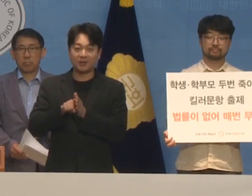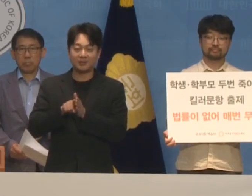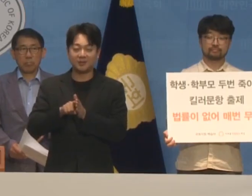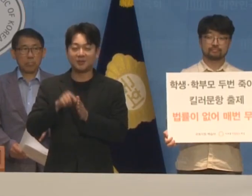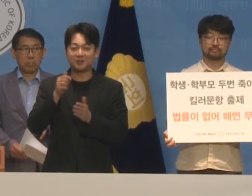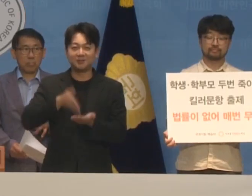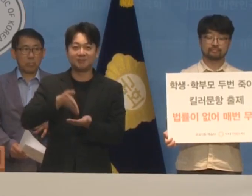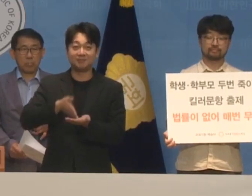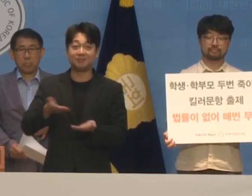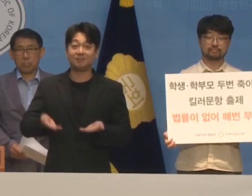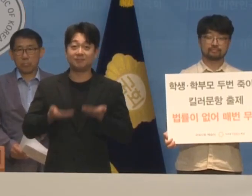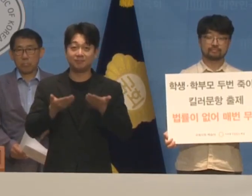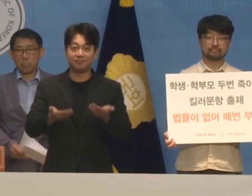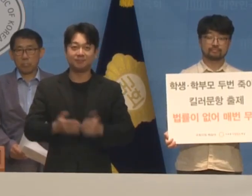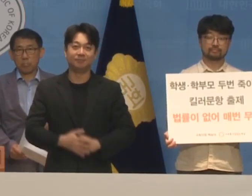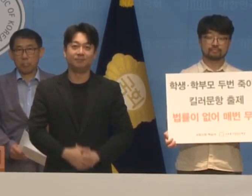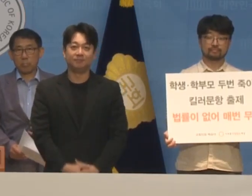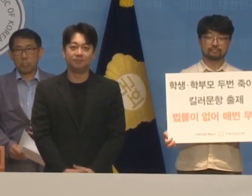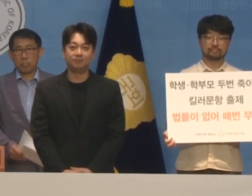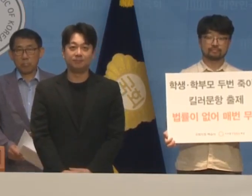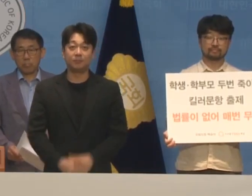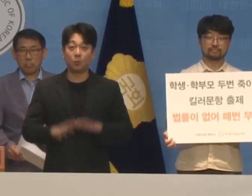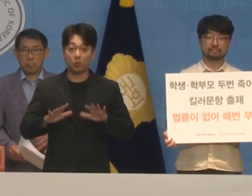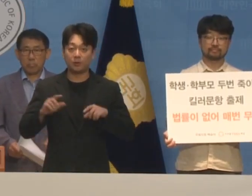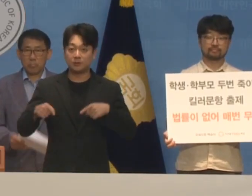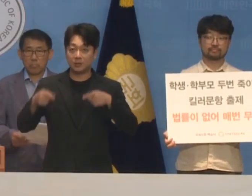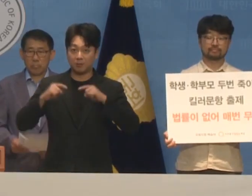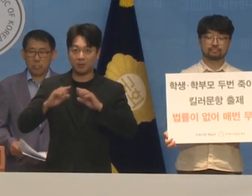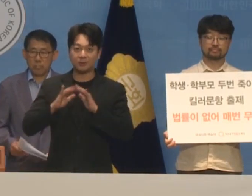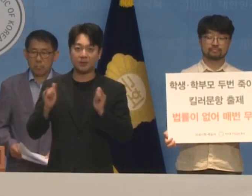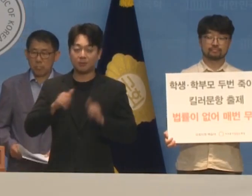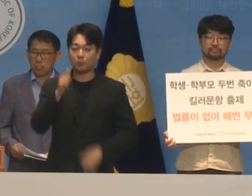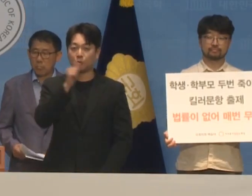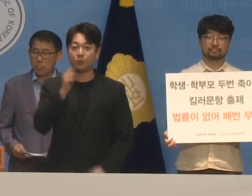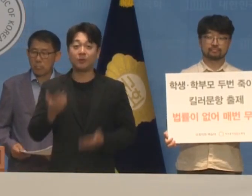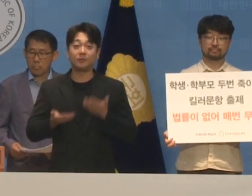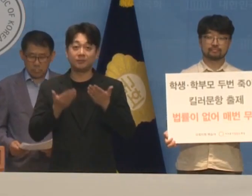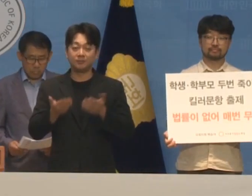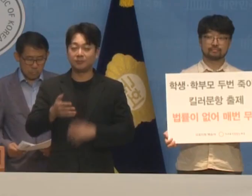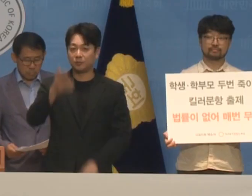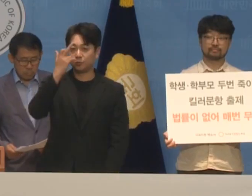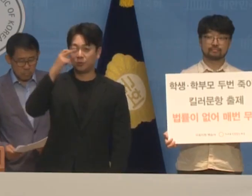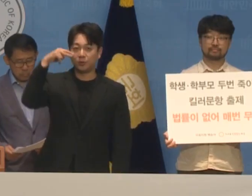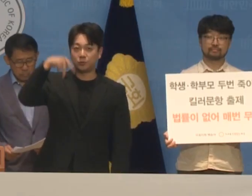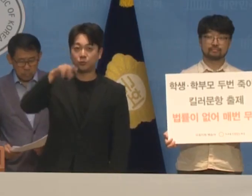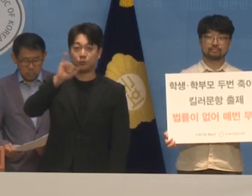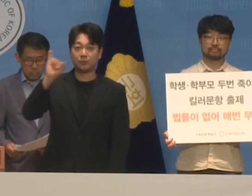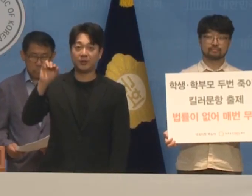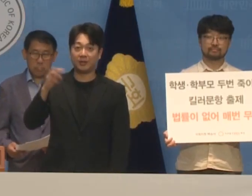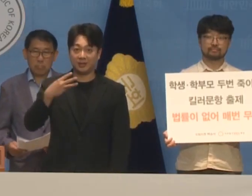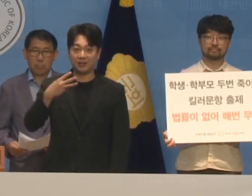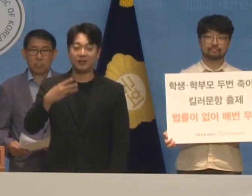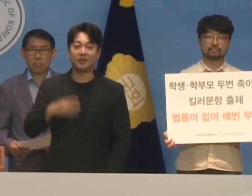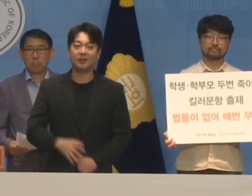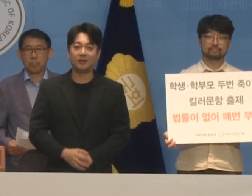시작하겠습니다. 자, 오늘 참석하신 분들 먼저 소개해드리겠습니다. 최수일 사교육 걱정 없는